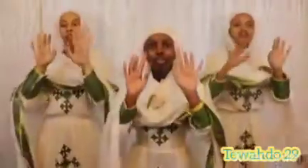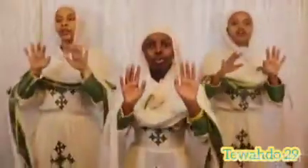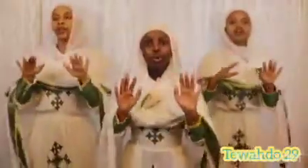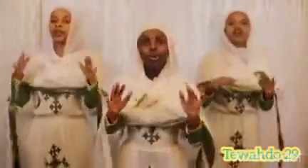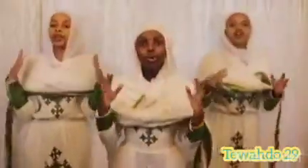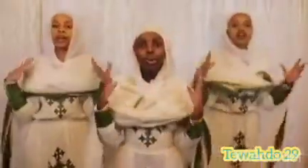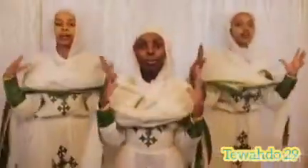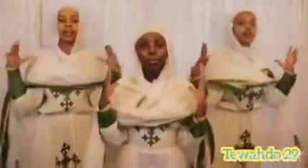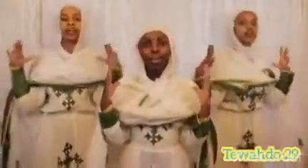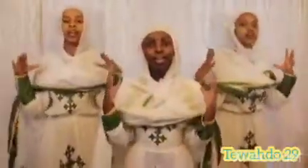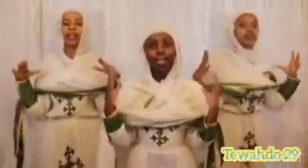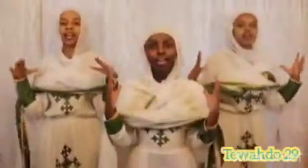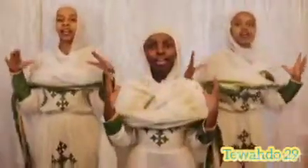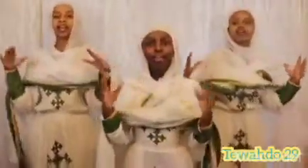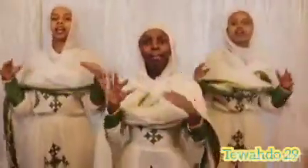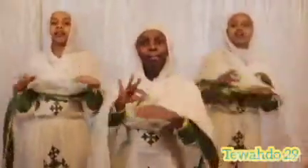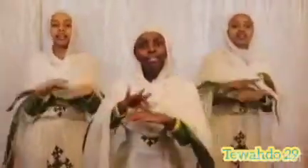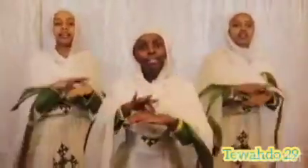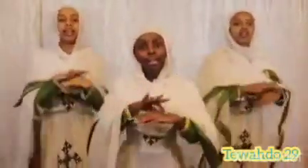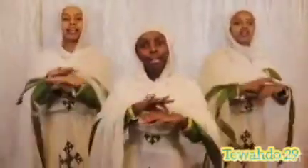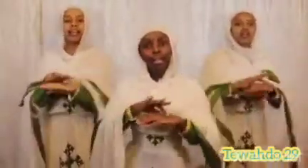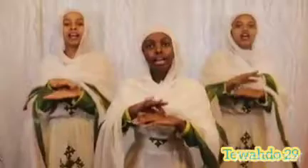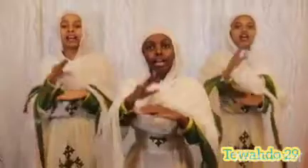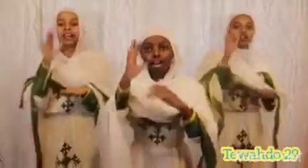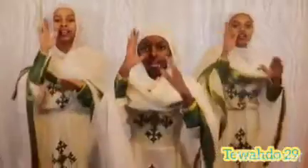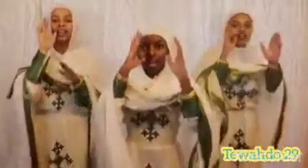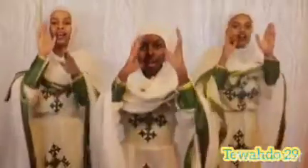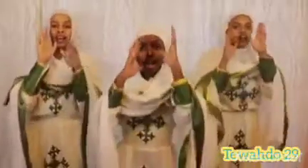ወሪዶ ገብርኤል ምድረ ገሊላ